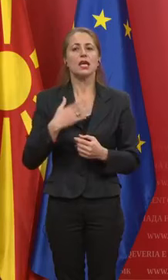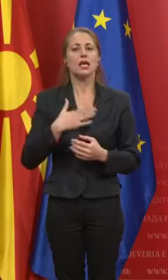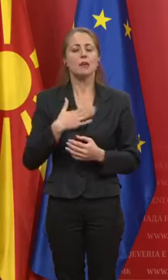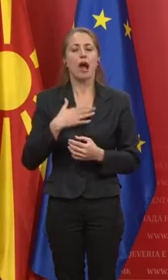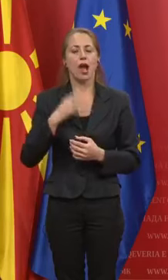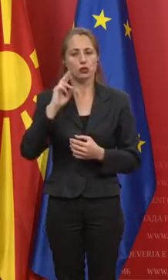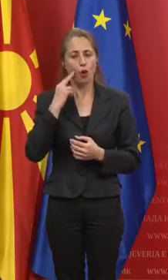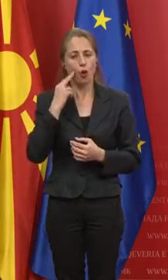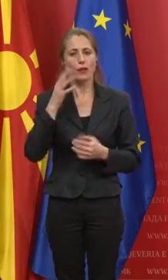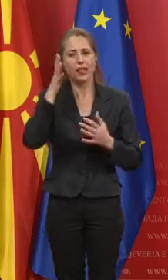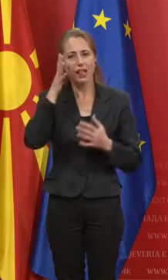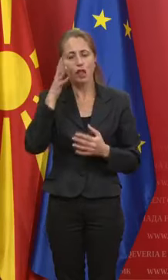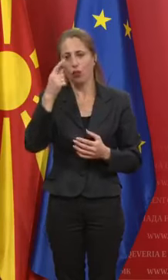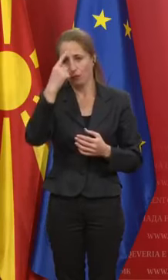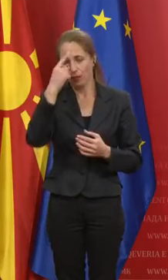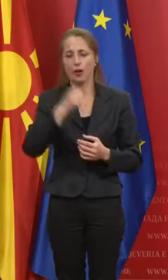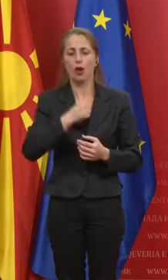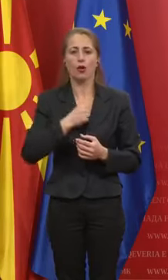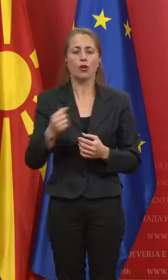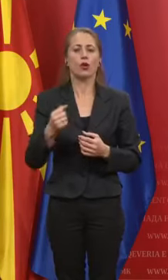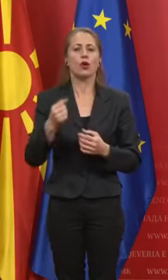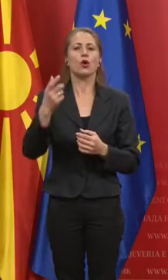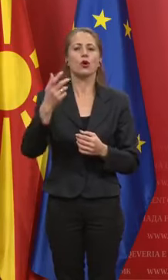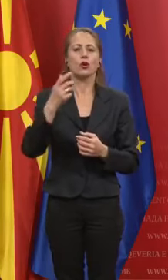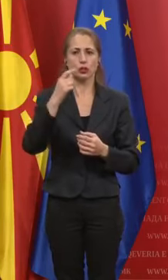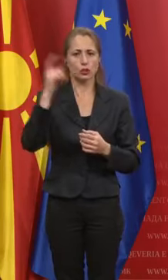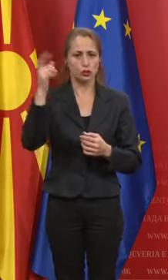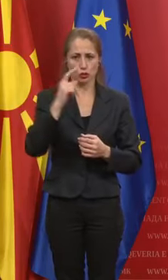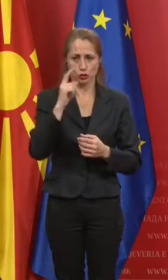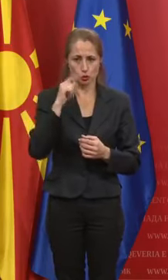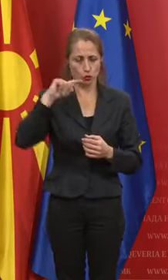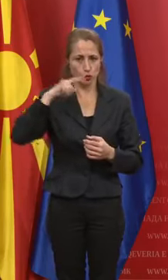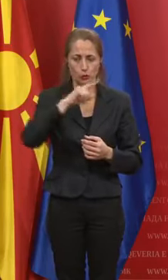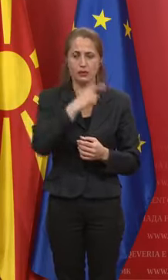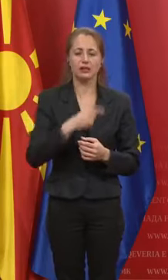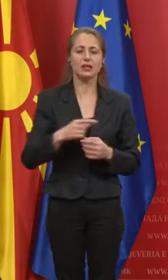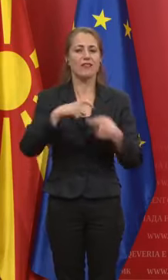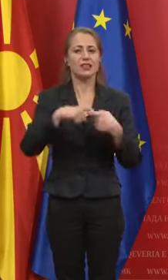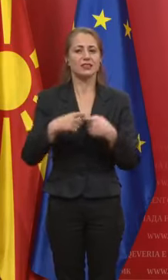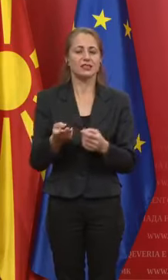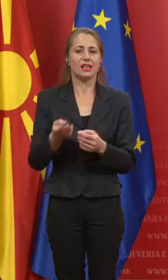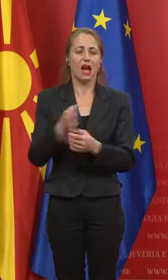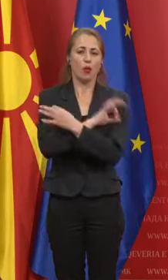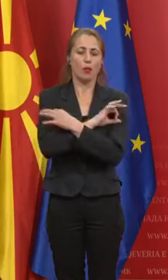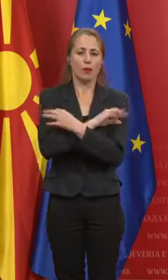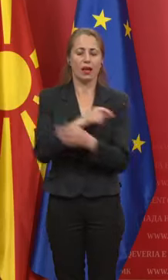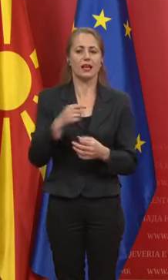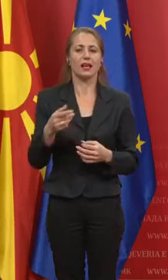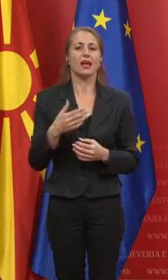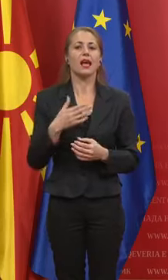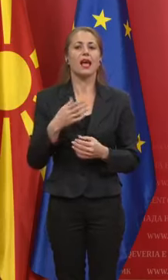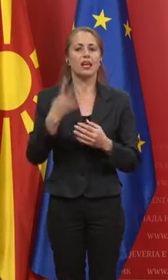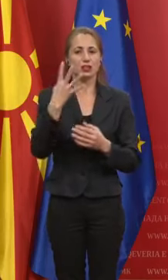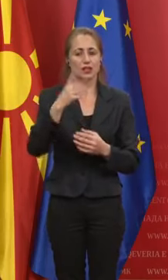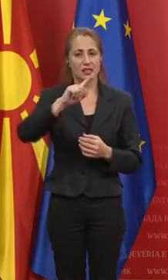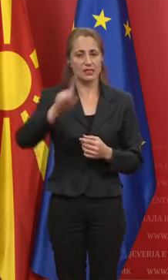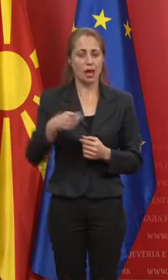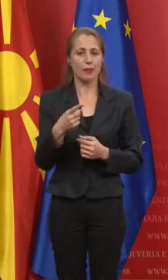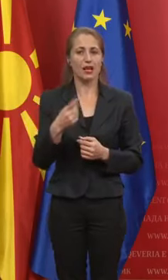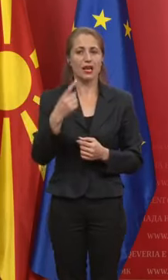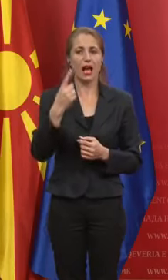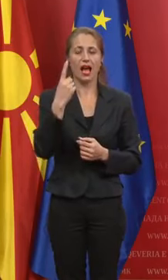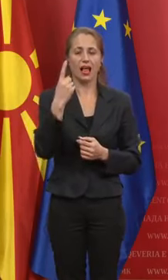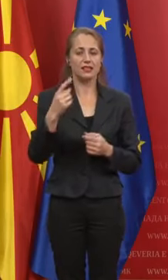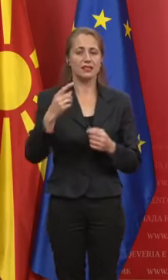Скопје, Куманово, Тетово, Прилеп, Гостивар и во Струмица. Во однос на смртноста, леталитетот од нашата земја е